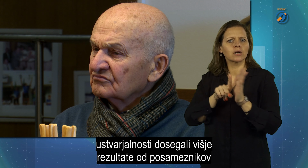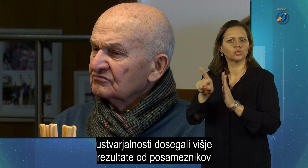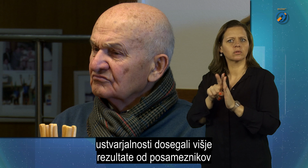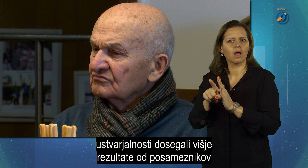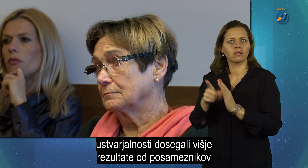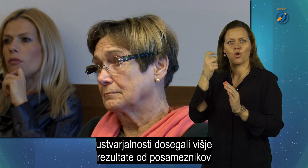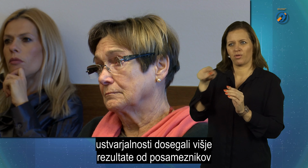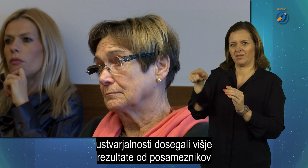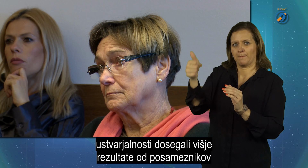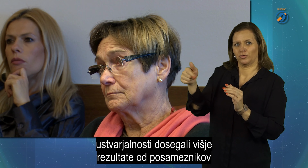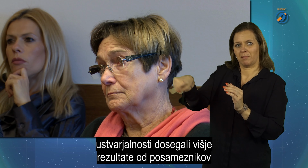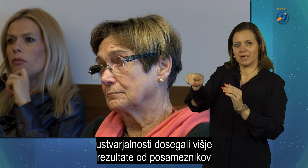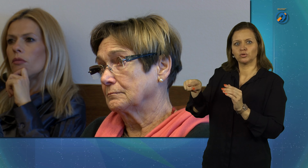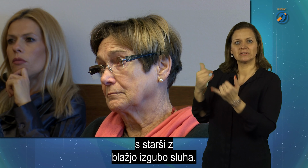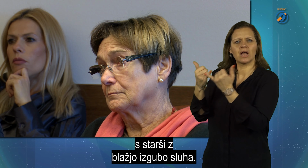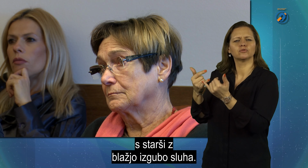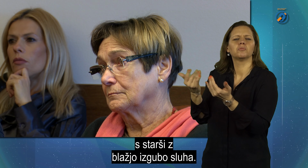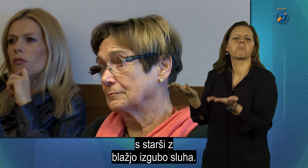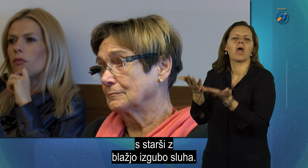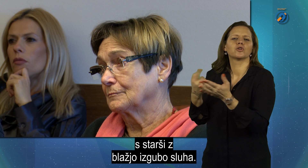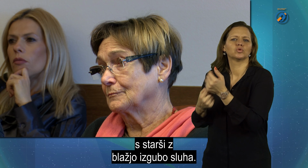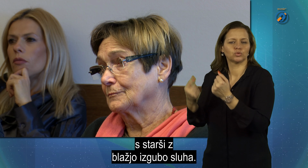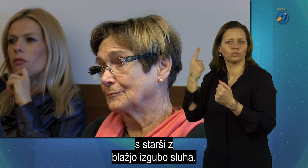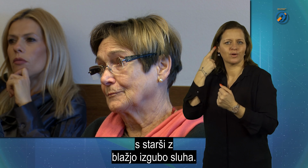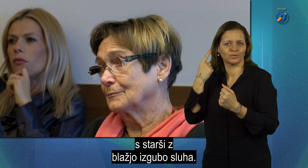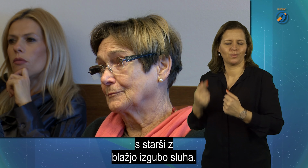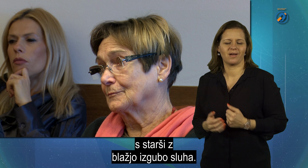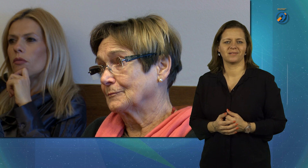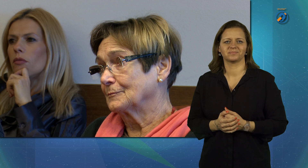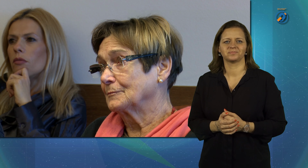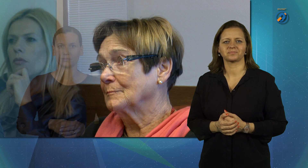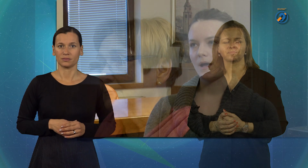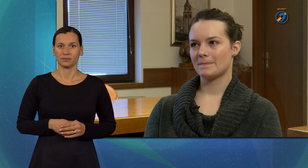od posameznikov s starši z blažjo izgubo sluha.